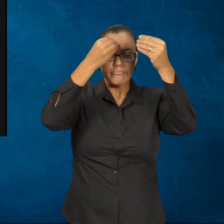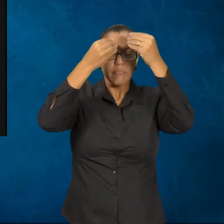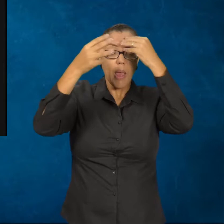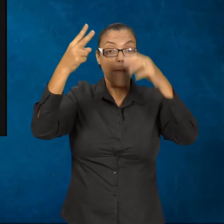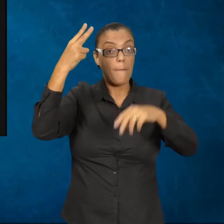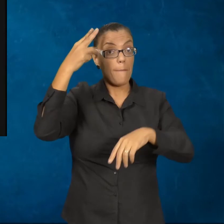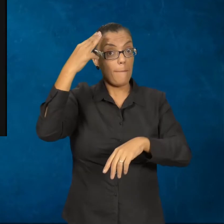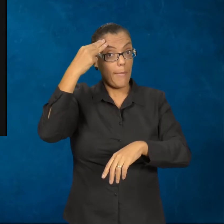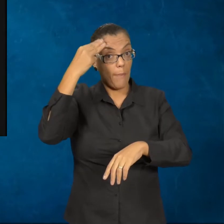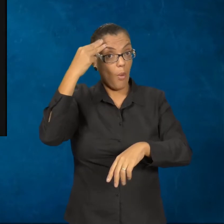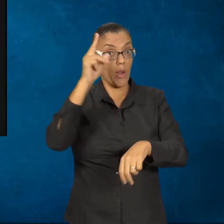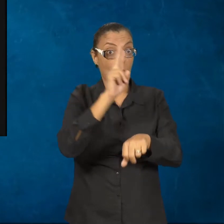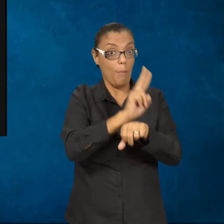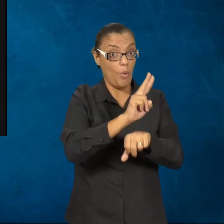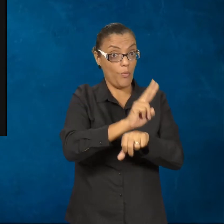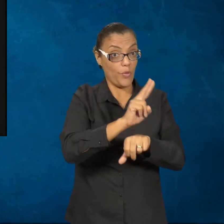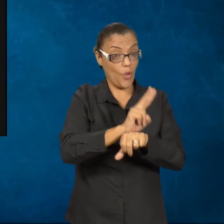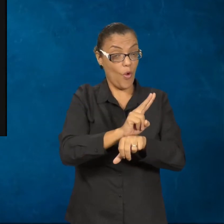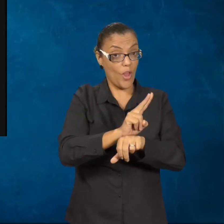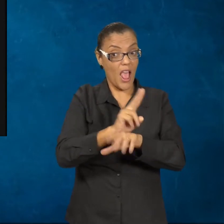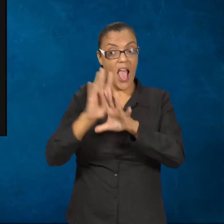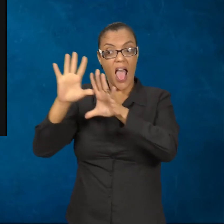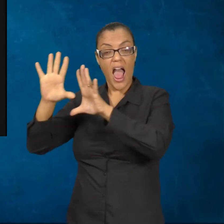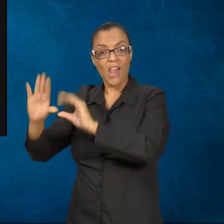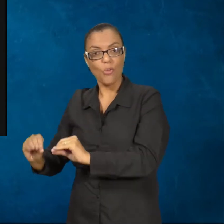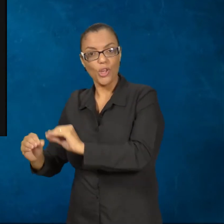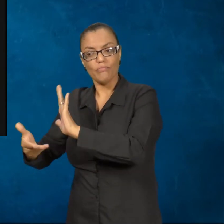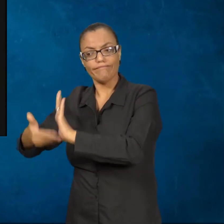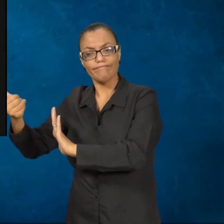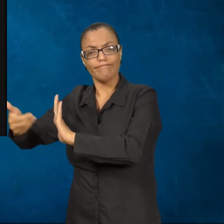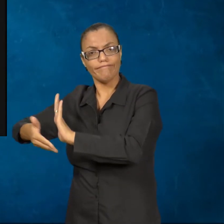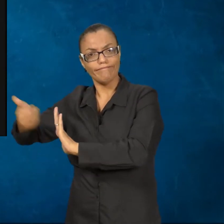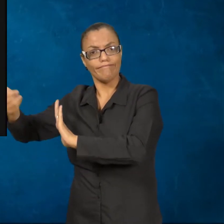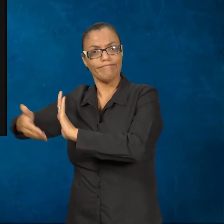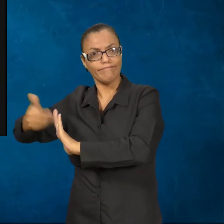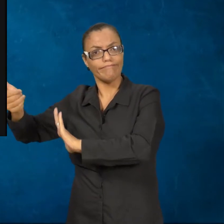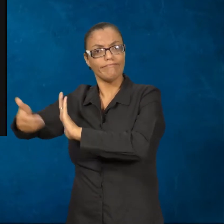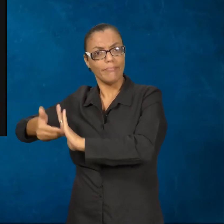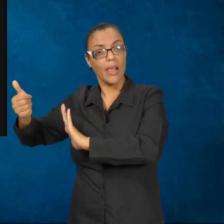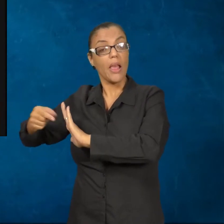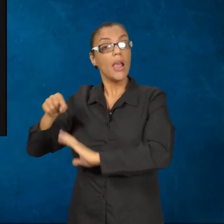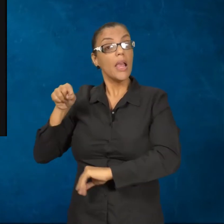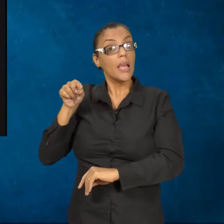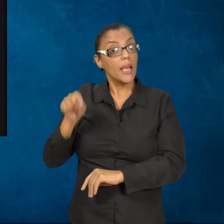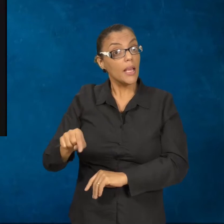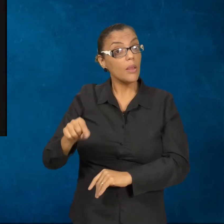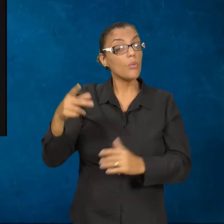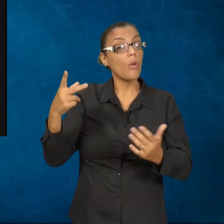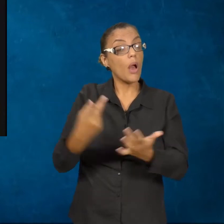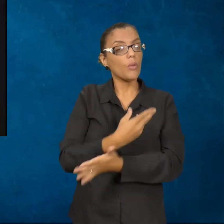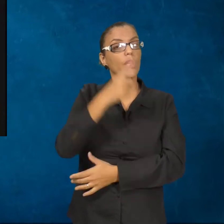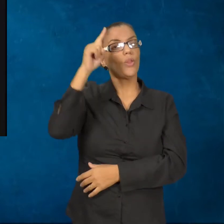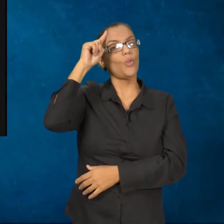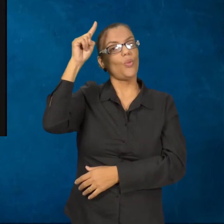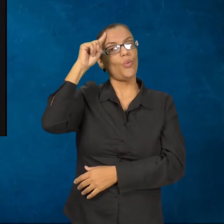ritmo circadiano. Isso é um processo que acontece toda noite. Aula dada é aula